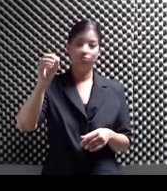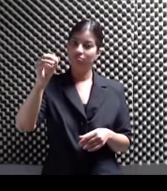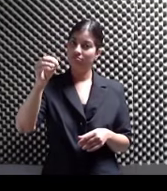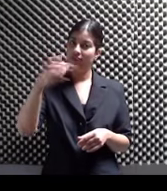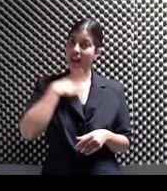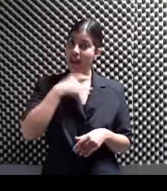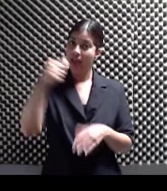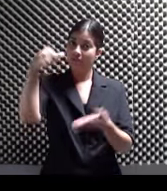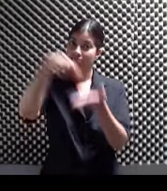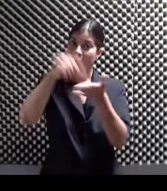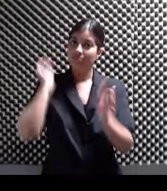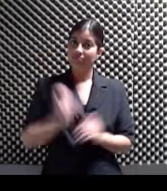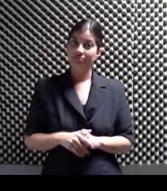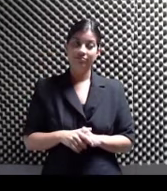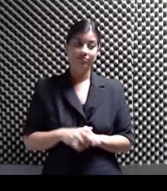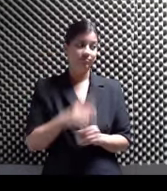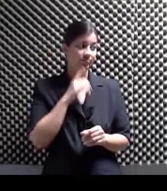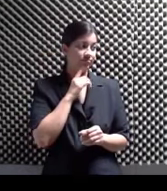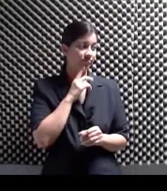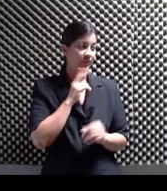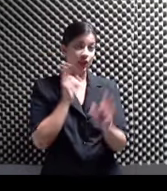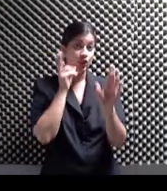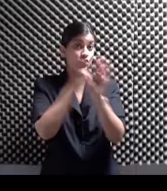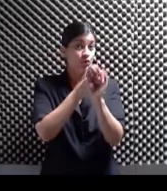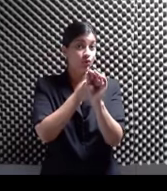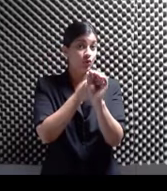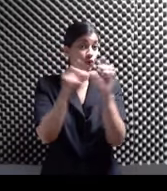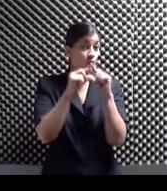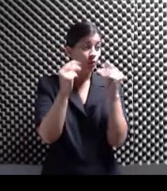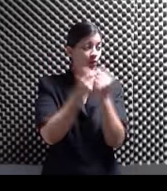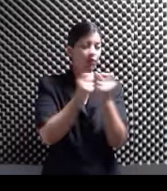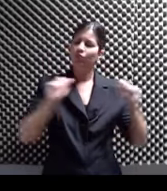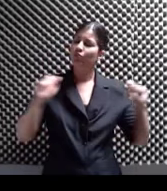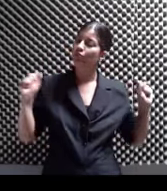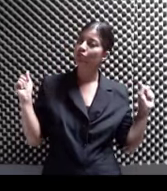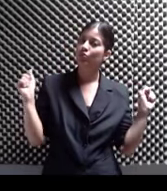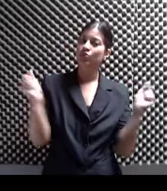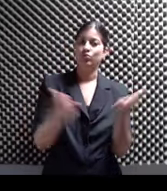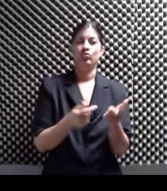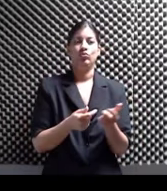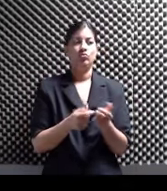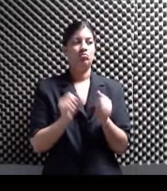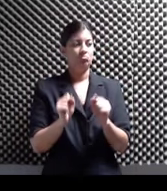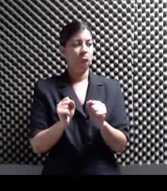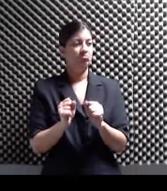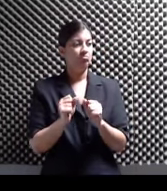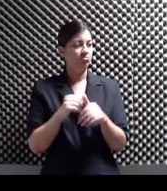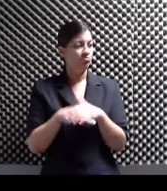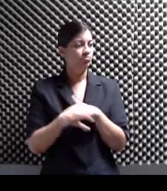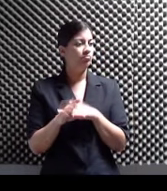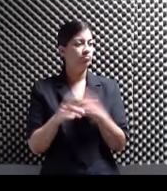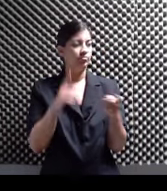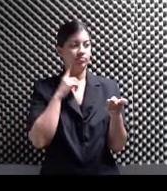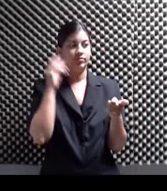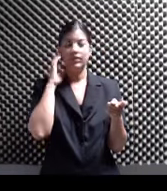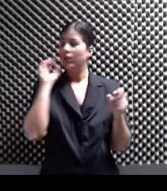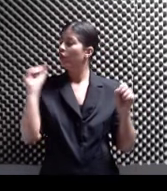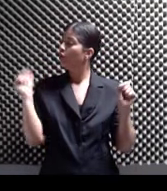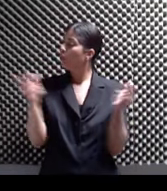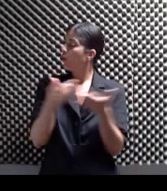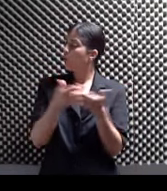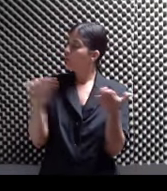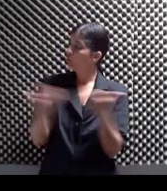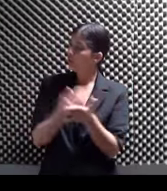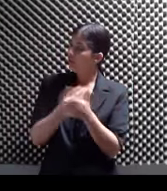like. Y ahí todo el mundo le da joint al grupo. Exacto. Y todo el mundo ya está junto. Y ahí automáticamente también se va a enterar de todas las